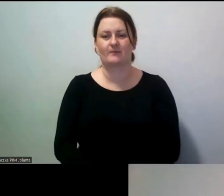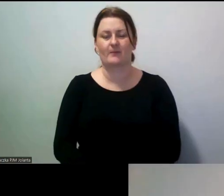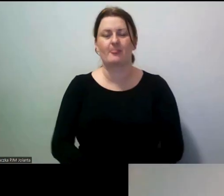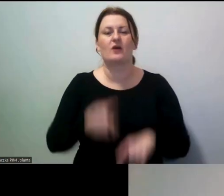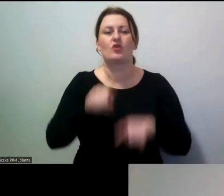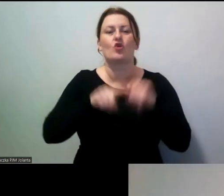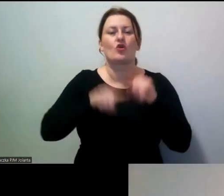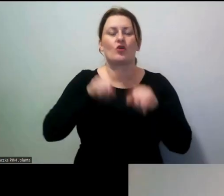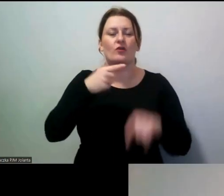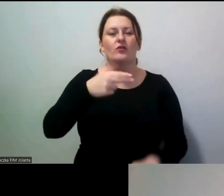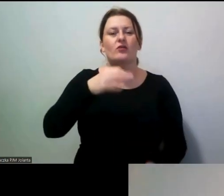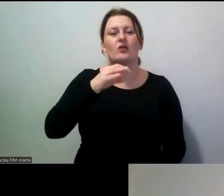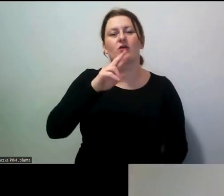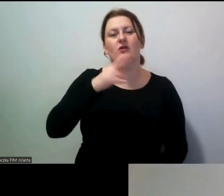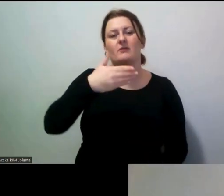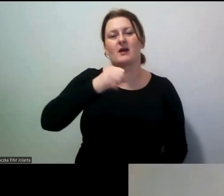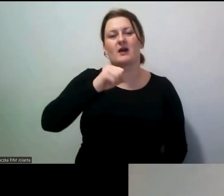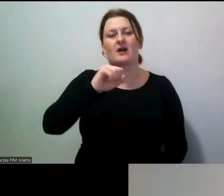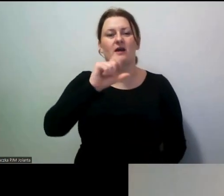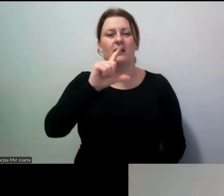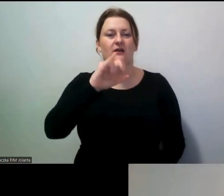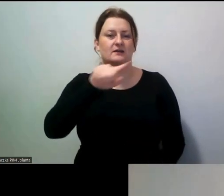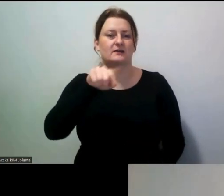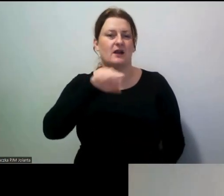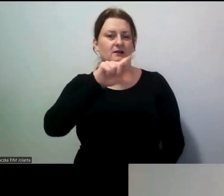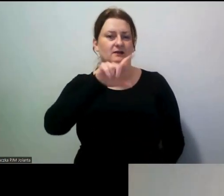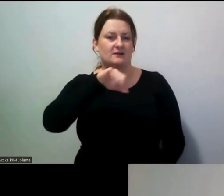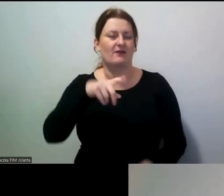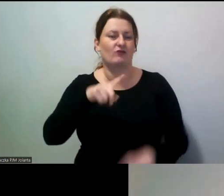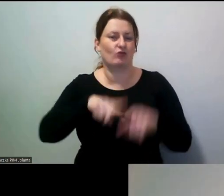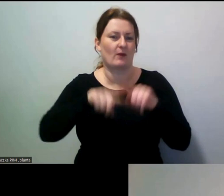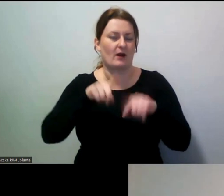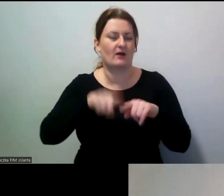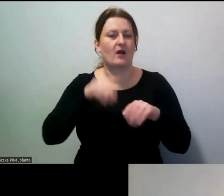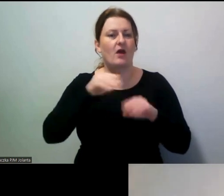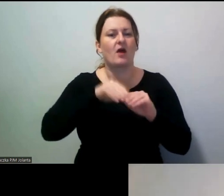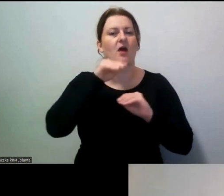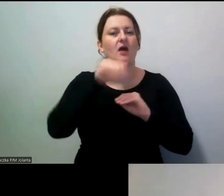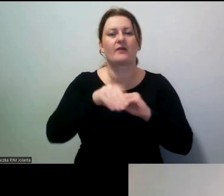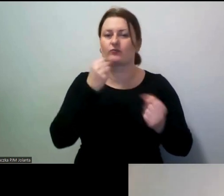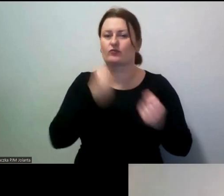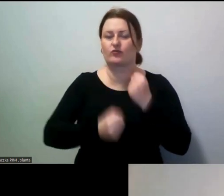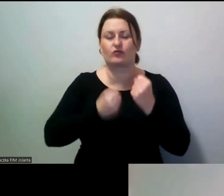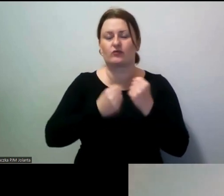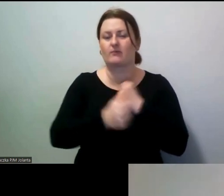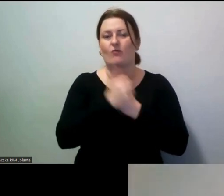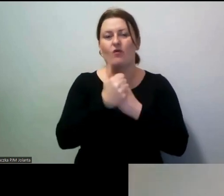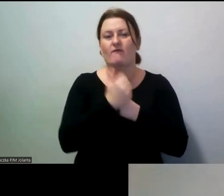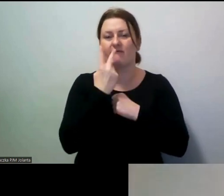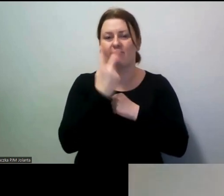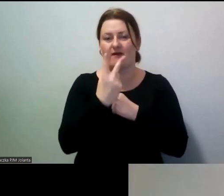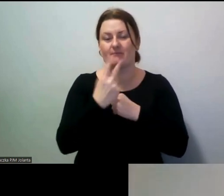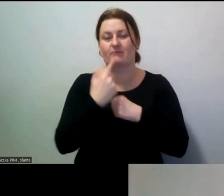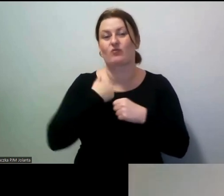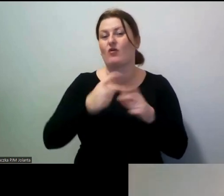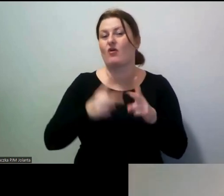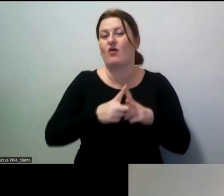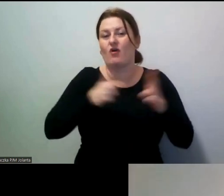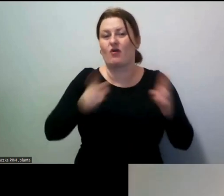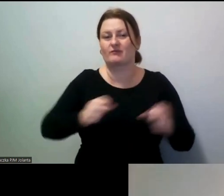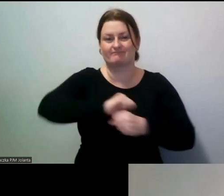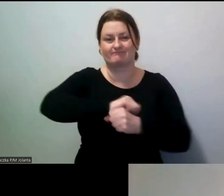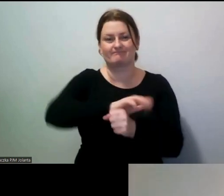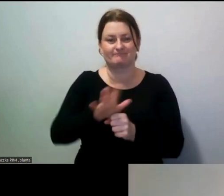Normalizacja tak naprawdę była etapem dla nas bardzo trudnym z dwóch względów. Była pandemia. Jak